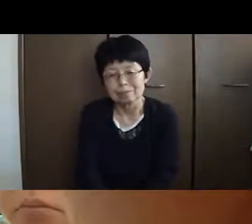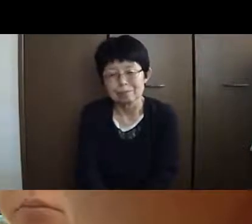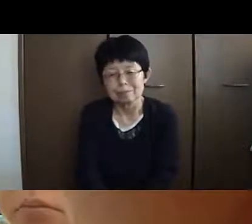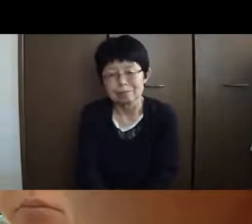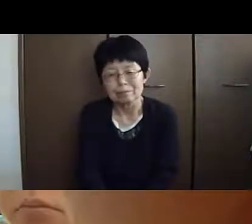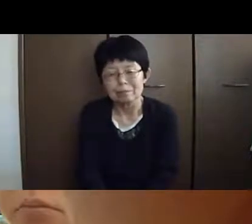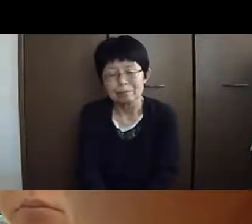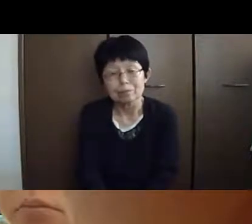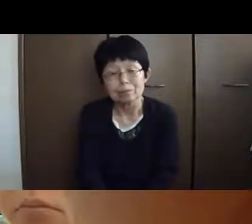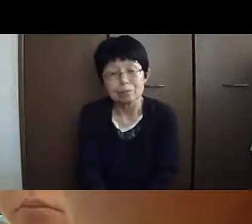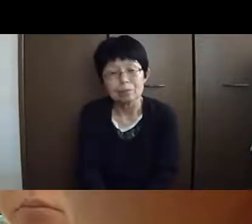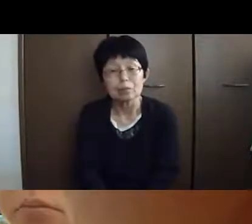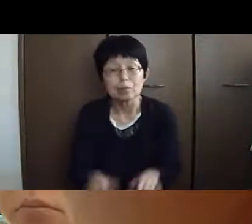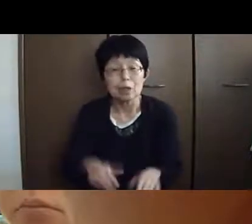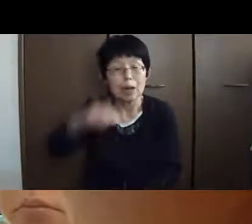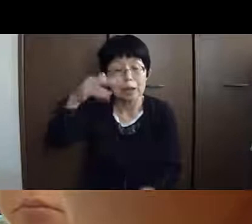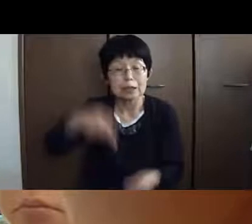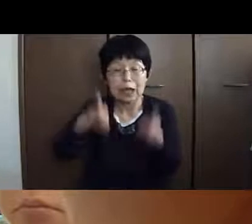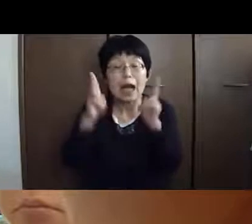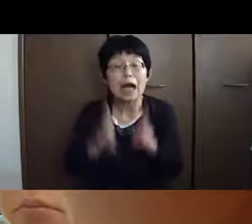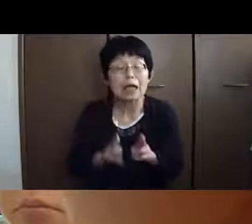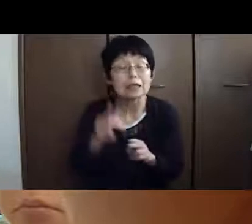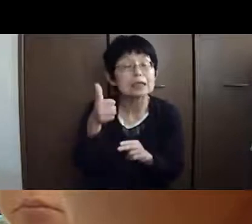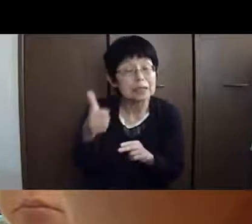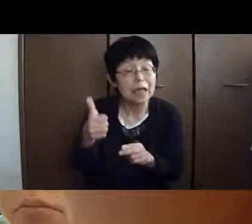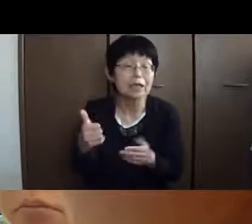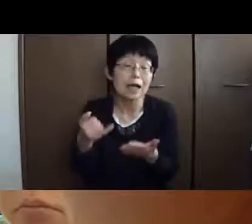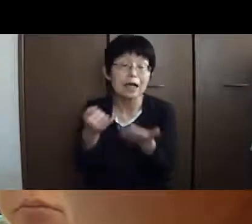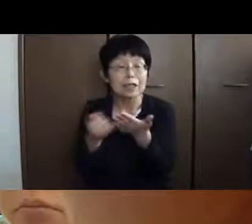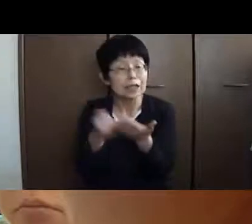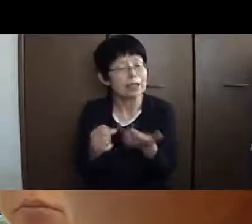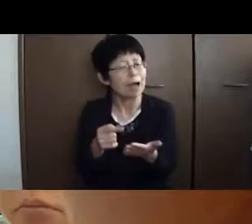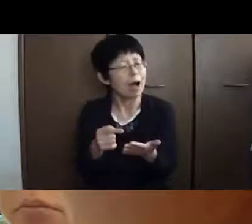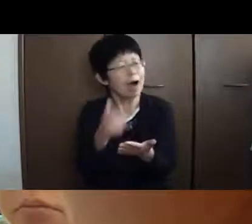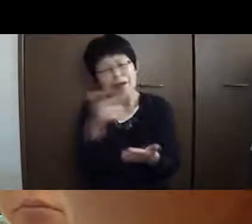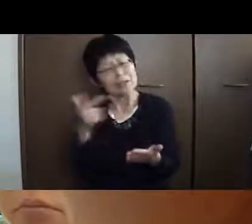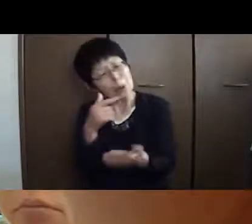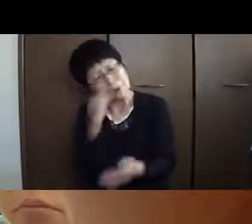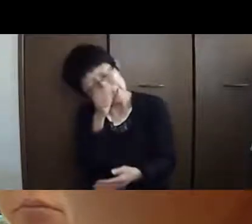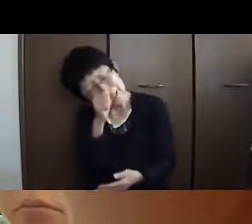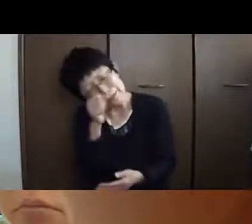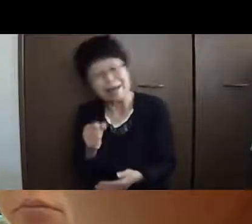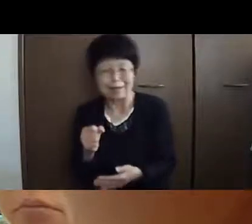ね、今高橋さんがイラストすごいいいですねって言ってくれて、